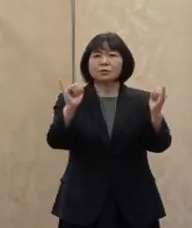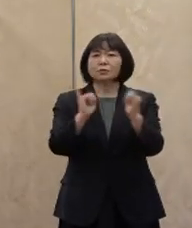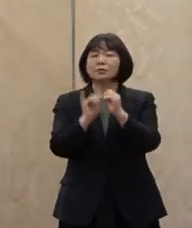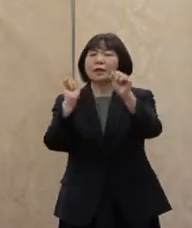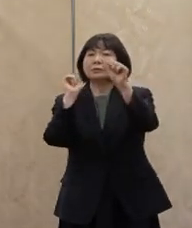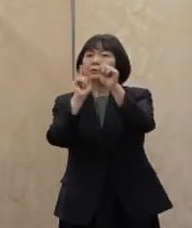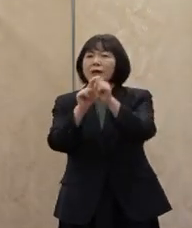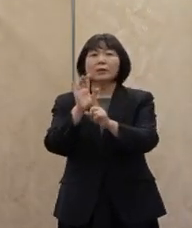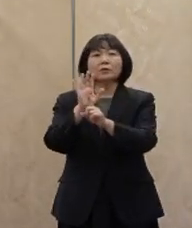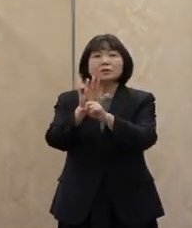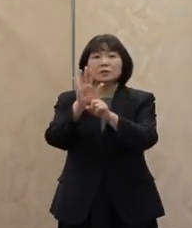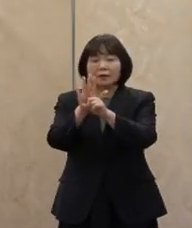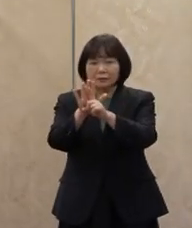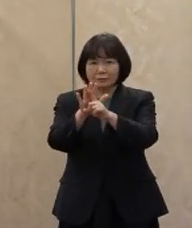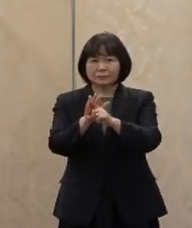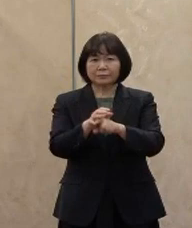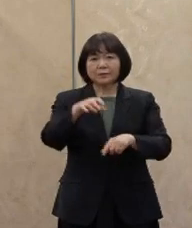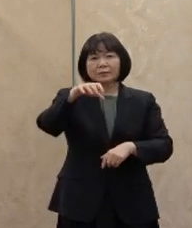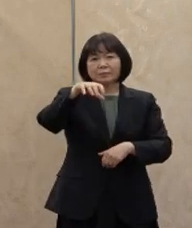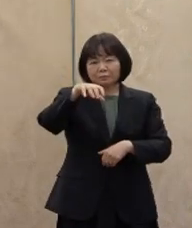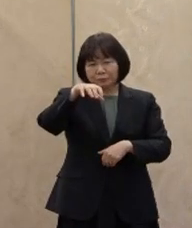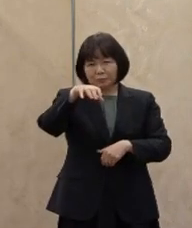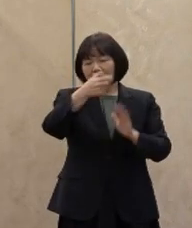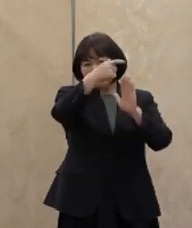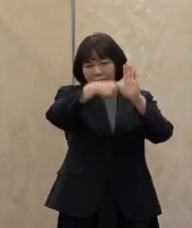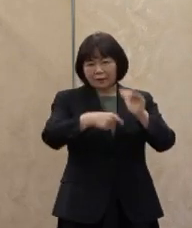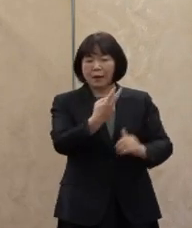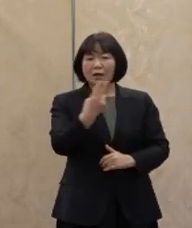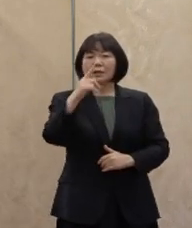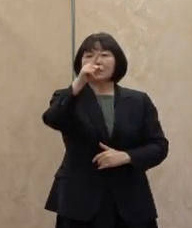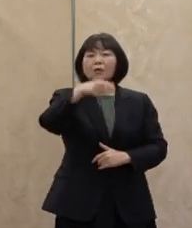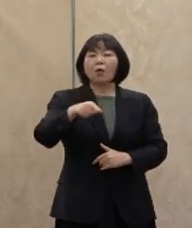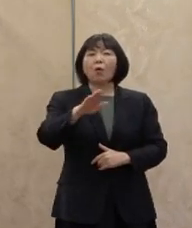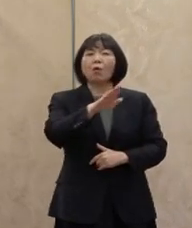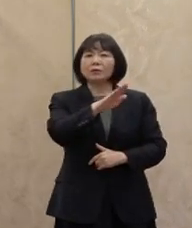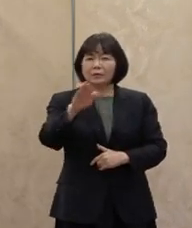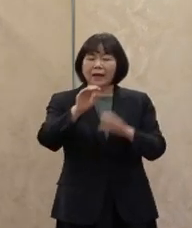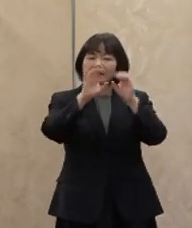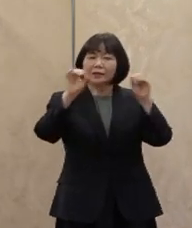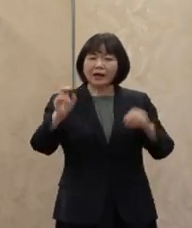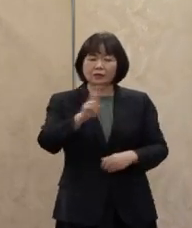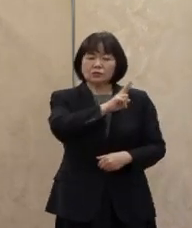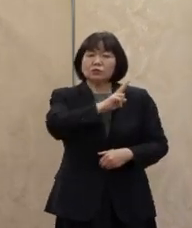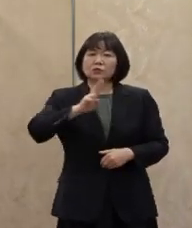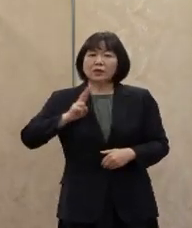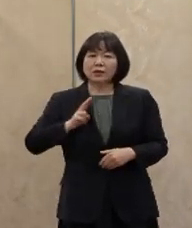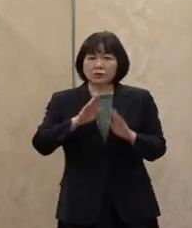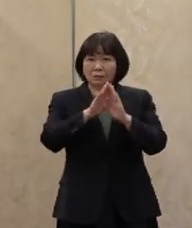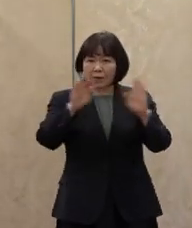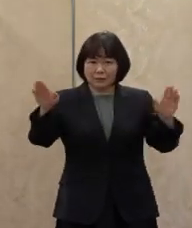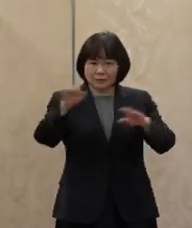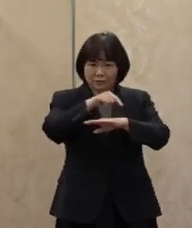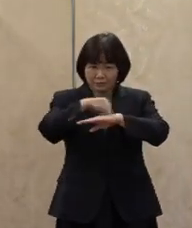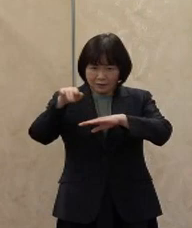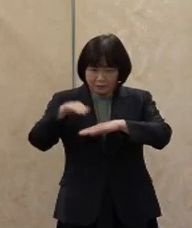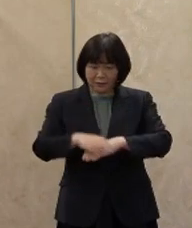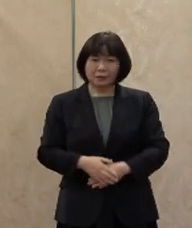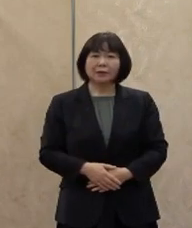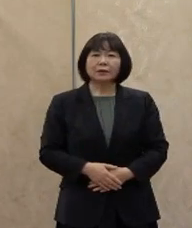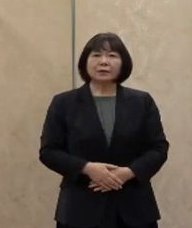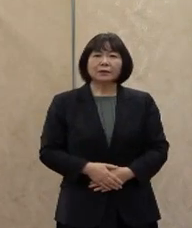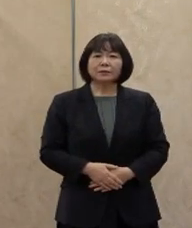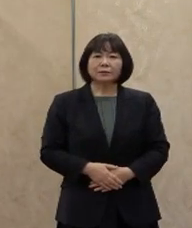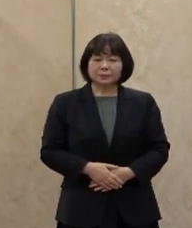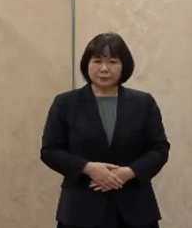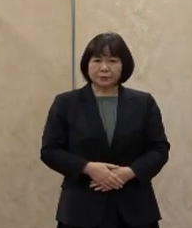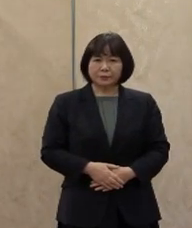という目的で、ドーンデキラリ 2days を開催をいたします。これはもともとはそのドーン